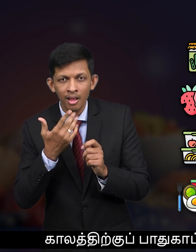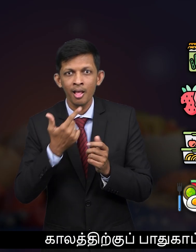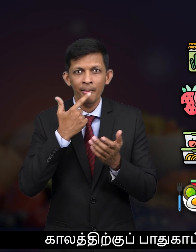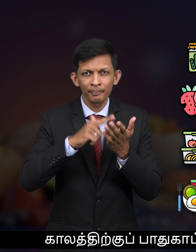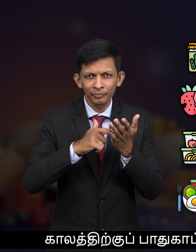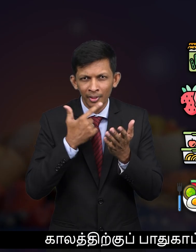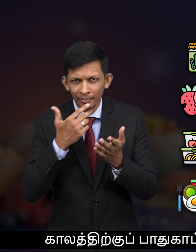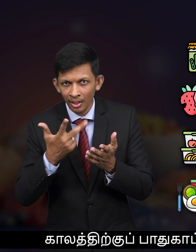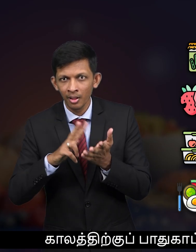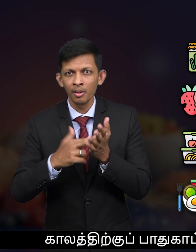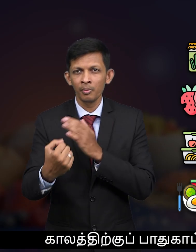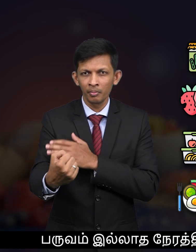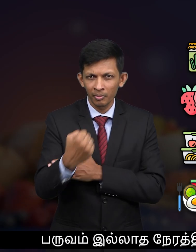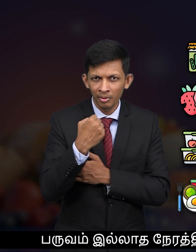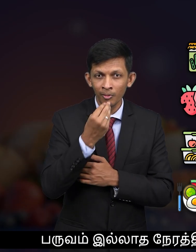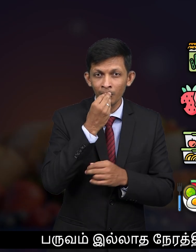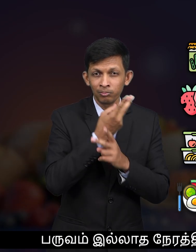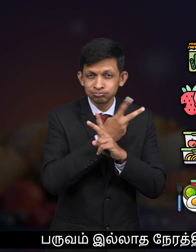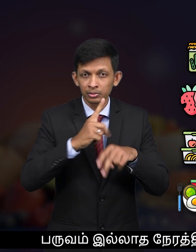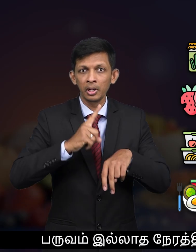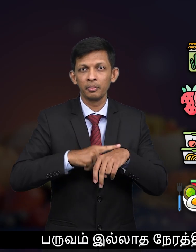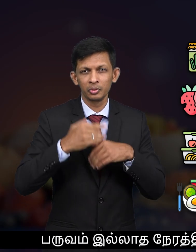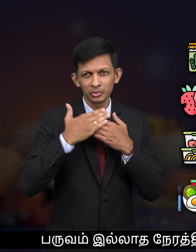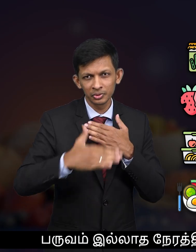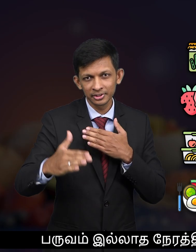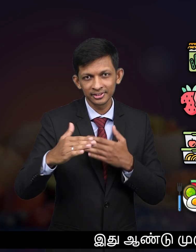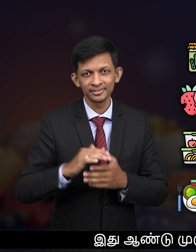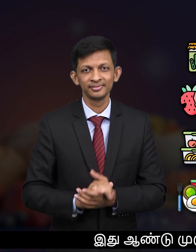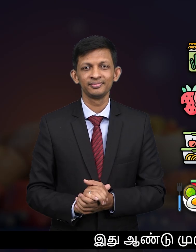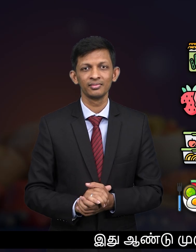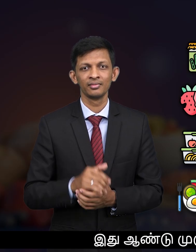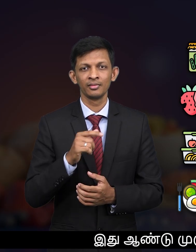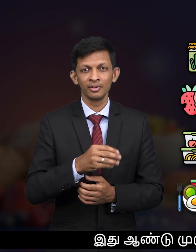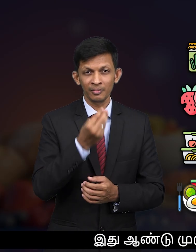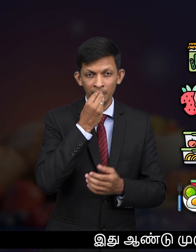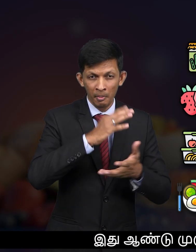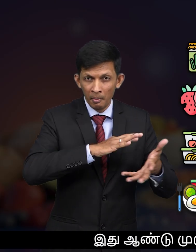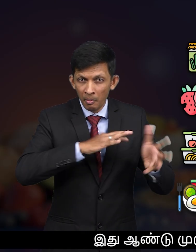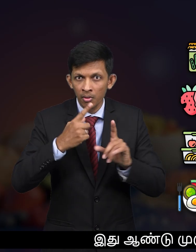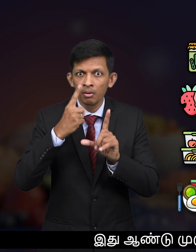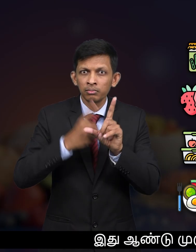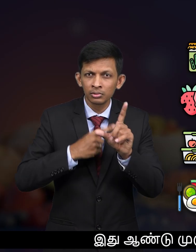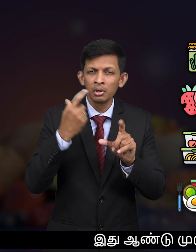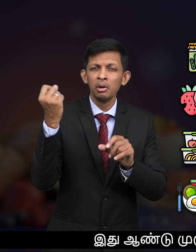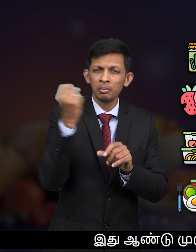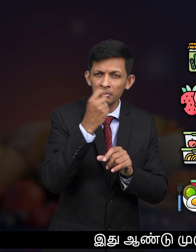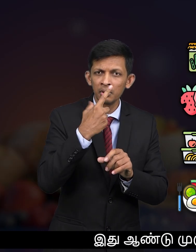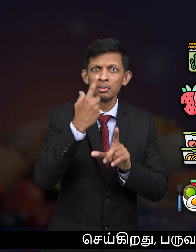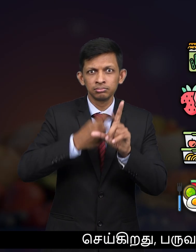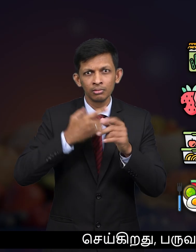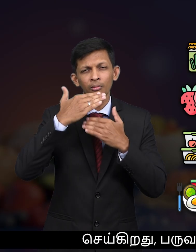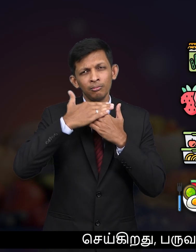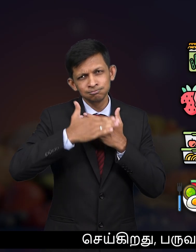காலத்திற்கு பாதுகாப்பதற்காக உணவை பாதுகாப்பது முக்கியம். இது ஆண்டு முழுவதும் உணவு கிடைக்க